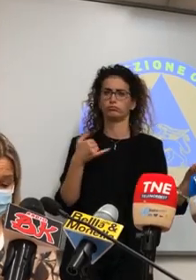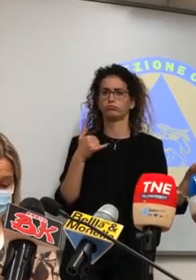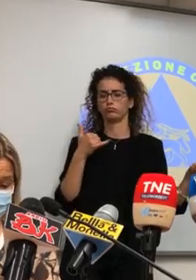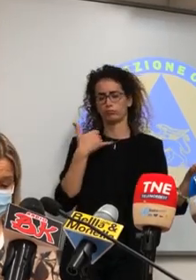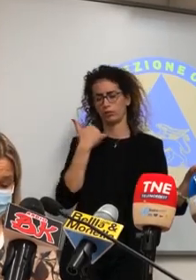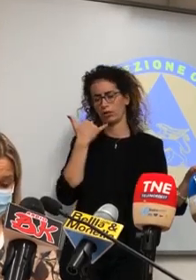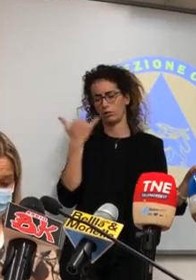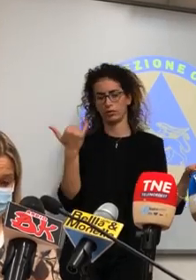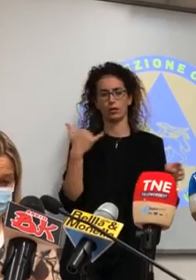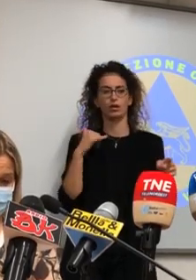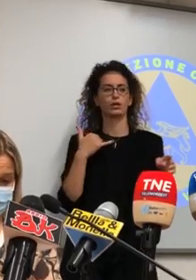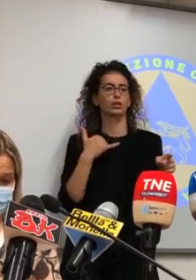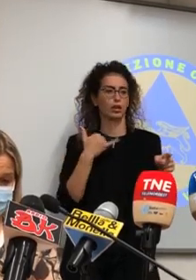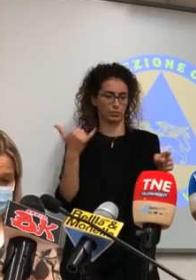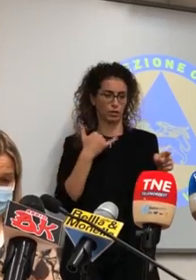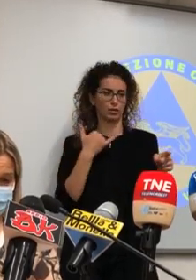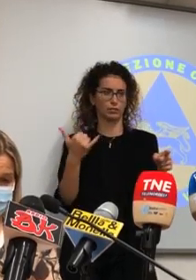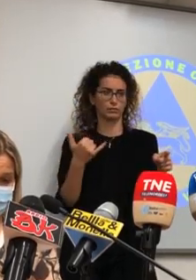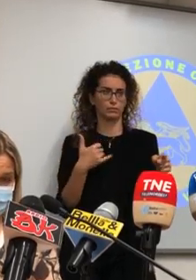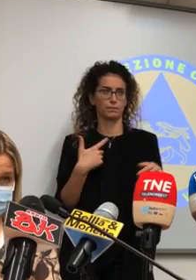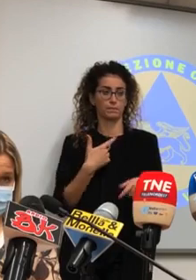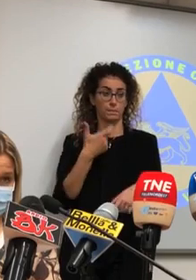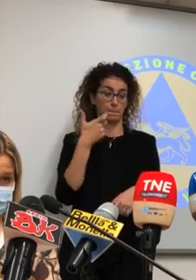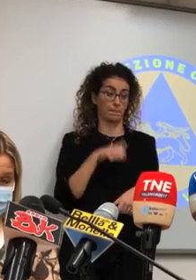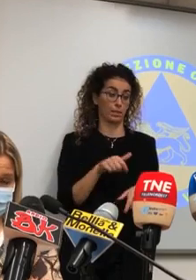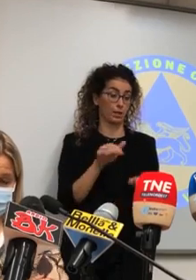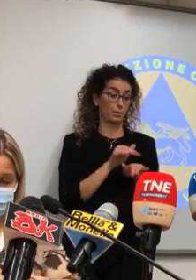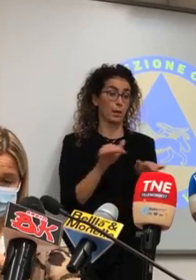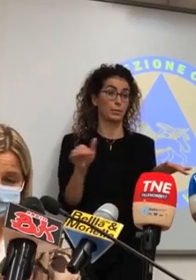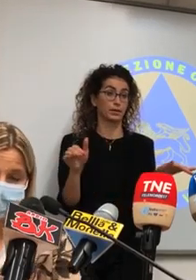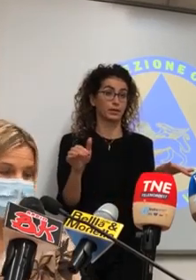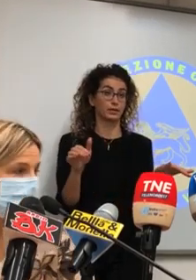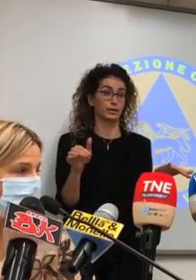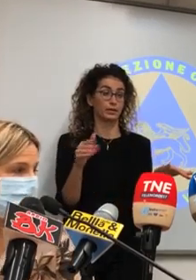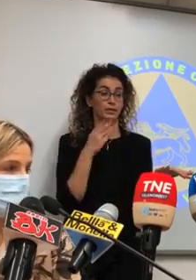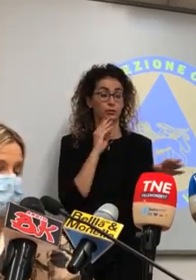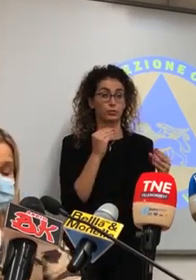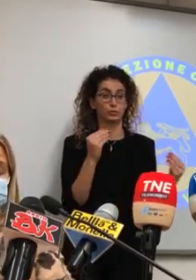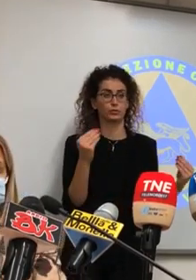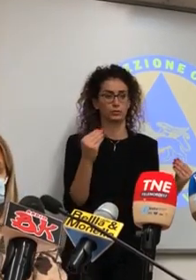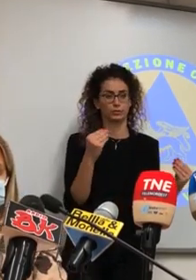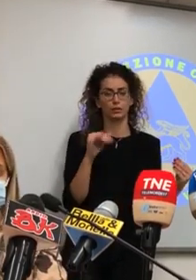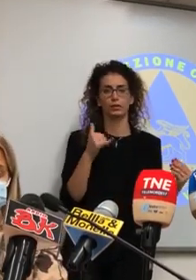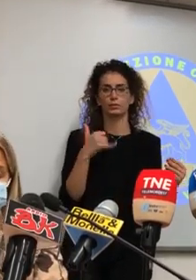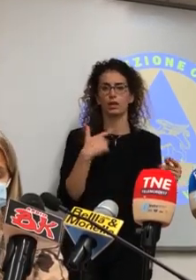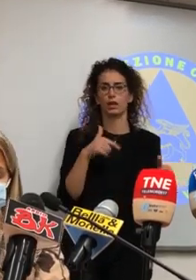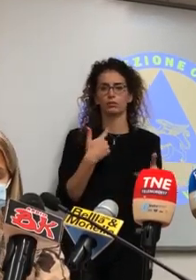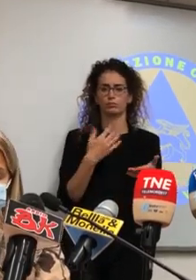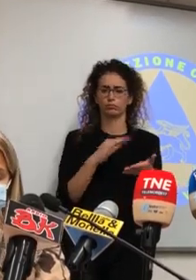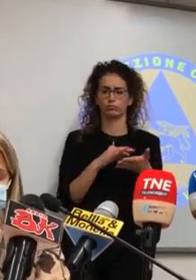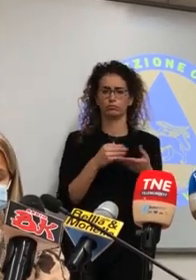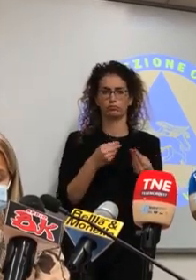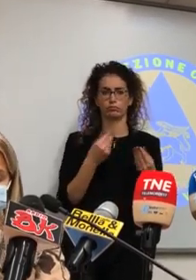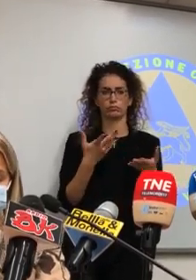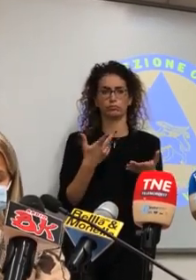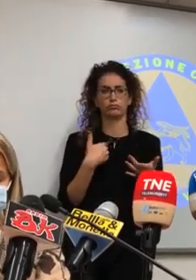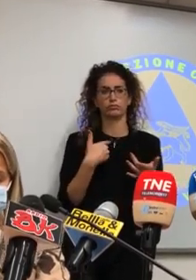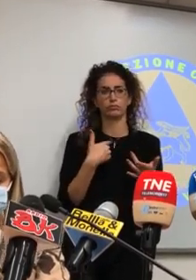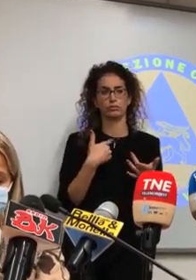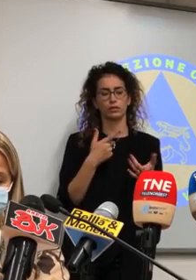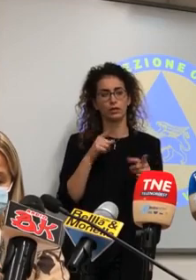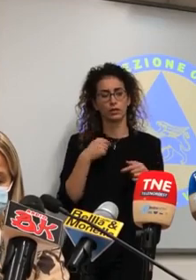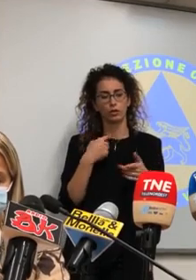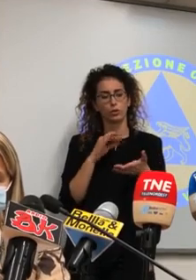chiamare. Sì, perché riguarda i ragazzini, per cui. Sì, ma guarda, dopo avete tutti i dati sui ragazzi. Fra l'altro da noi vanno anche a